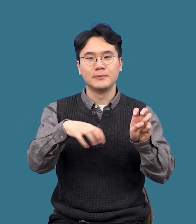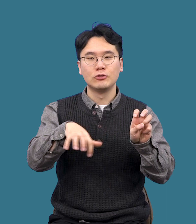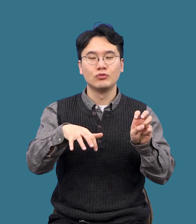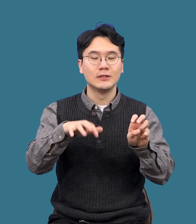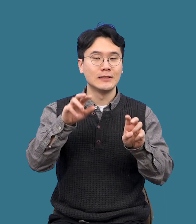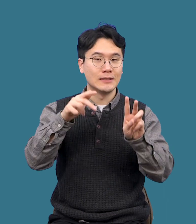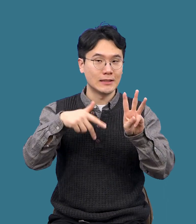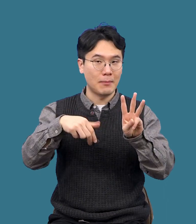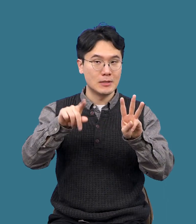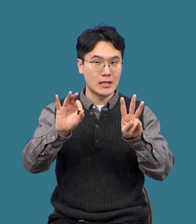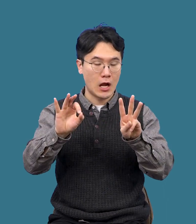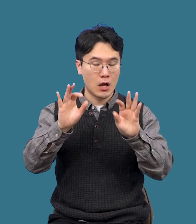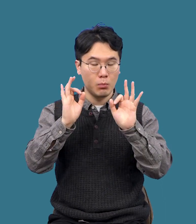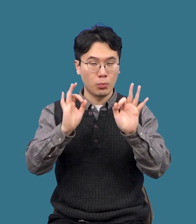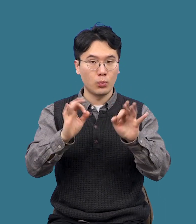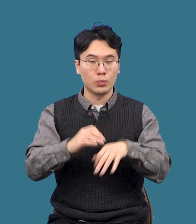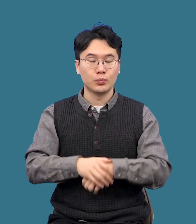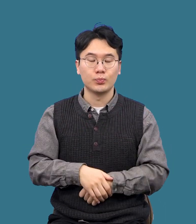와서